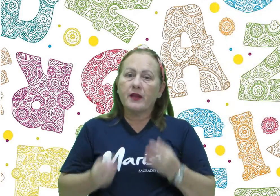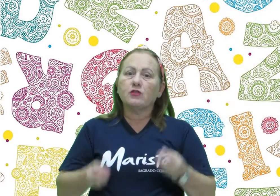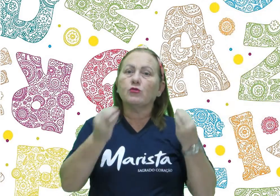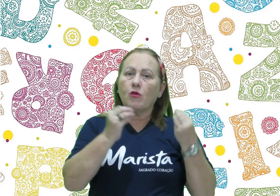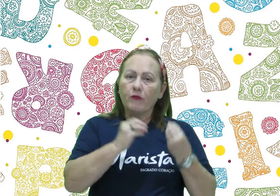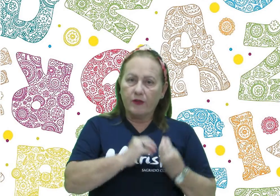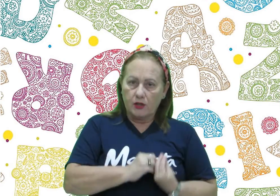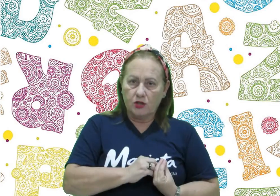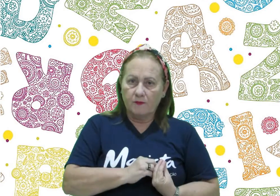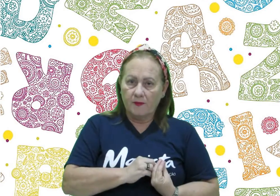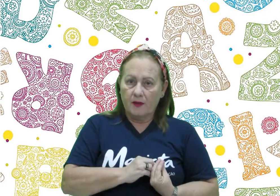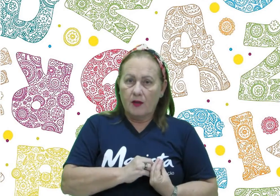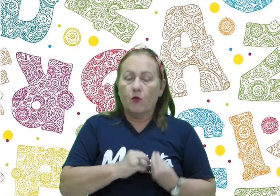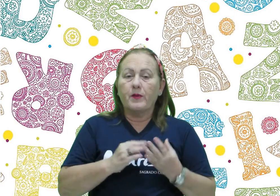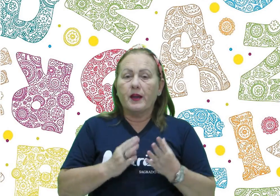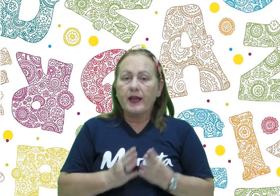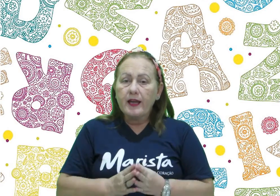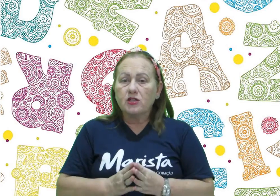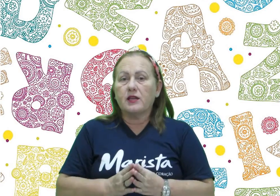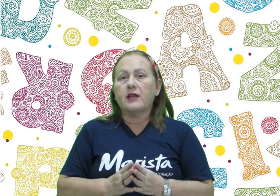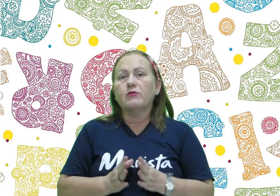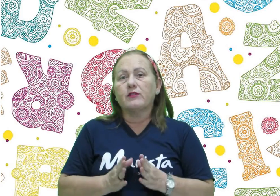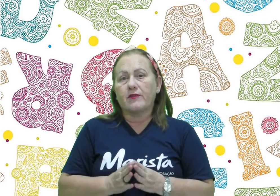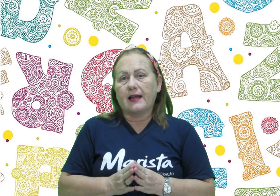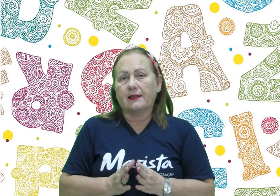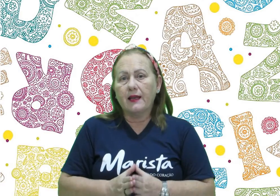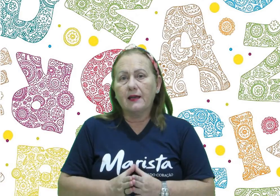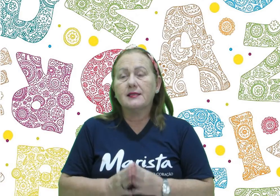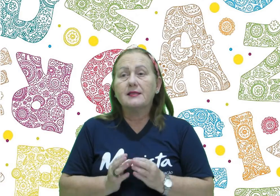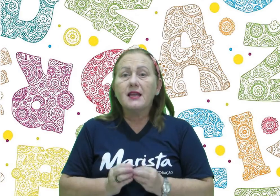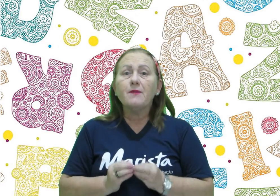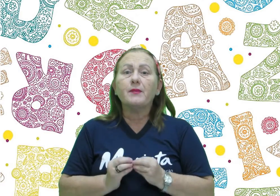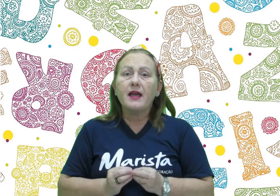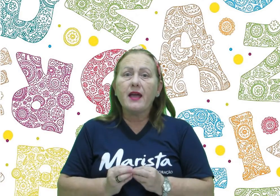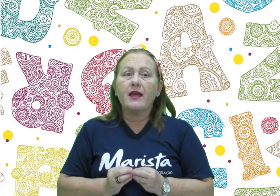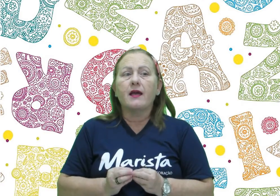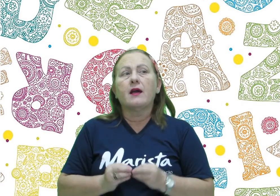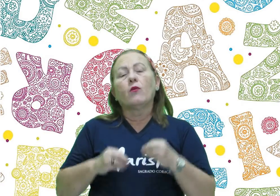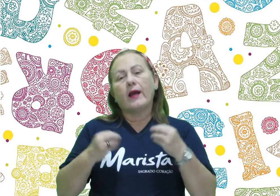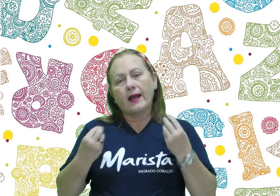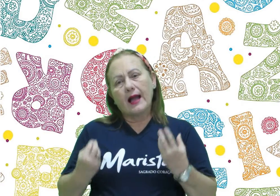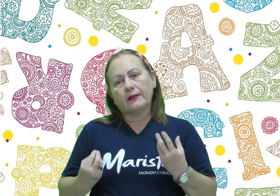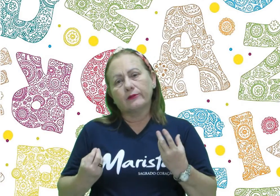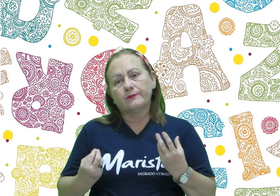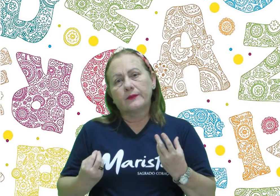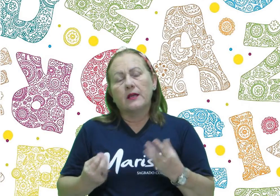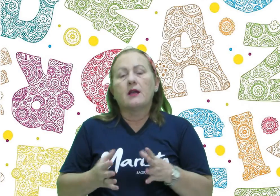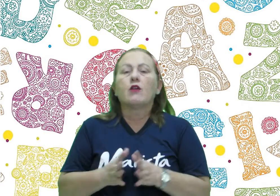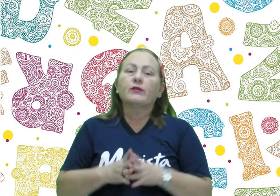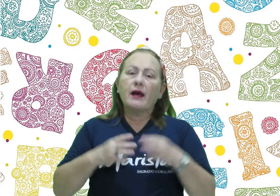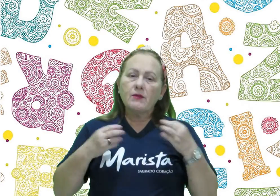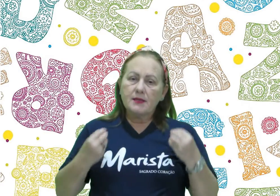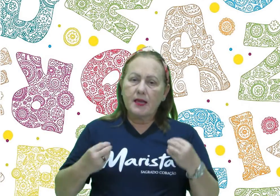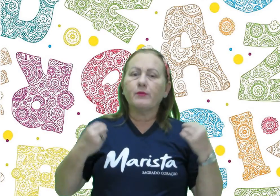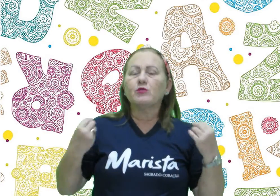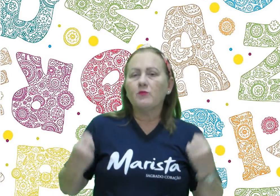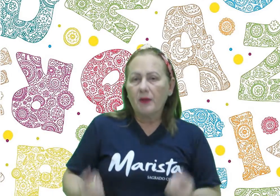do convite. O bilhete, o significado dele sempre é um recado. Eu vou dar um exemplo de um